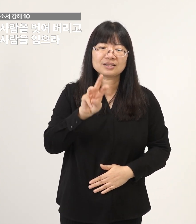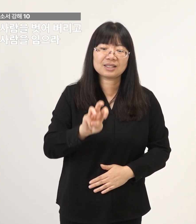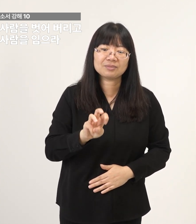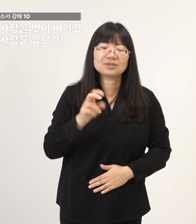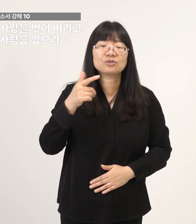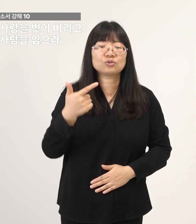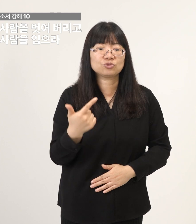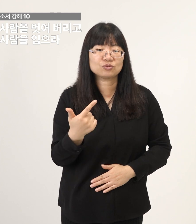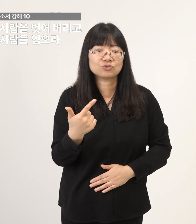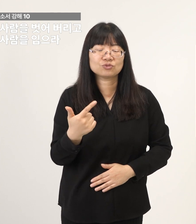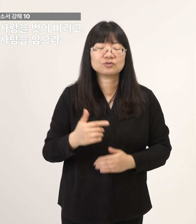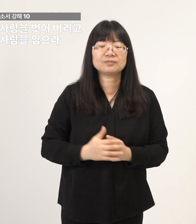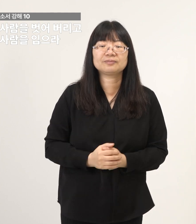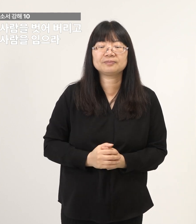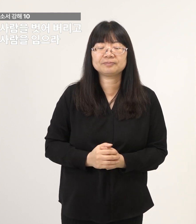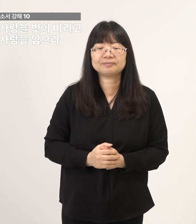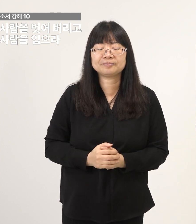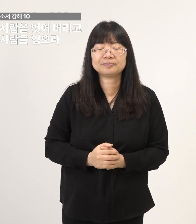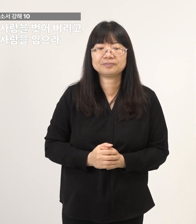436장